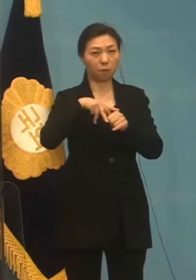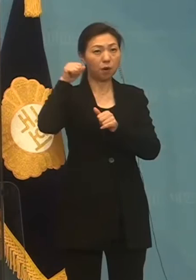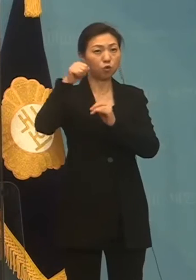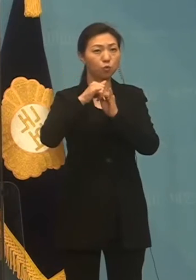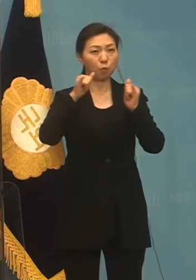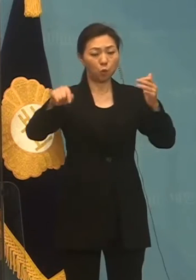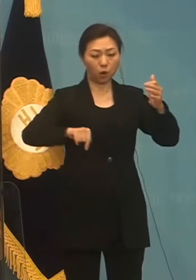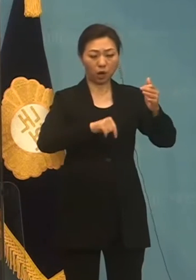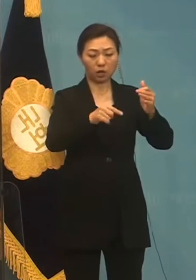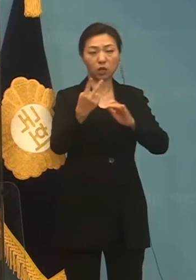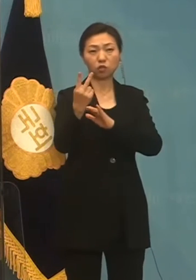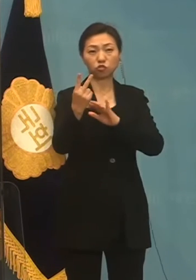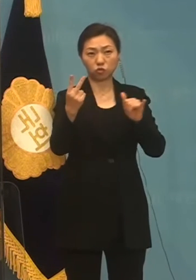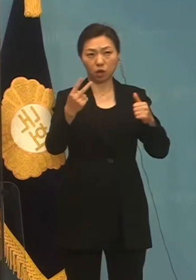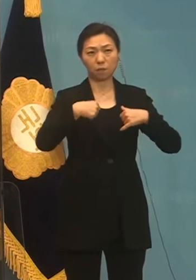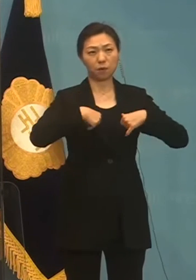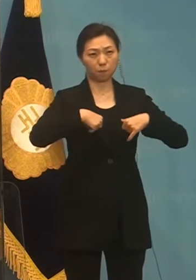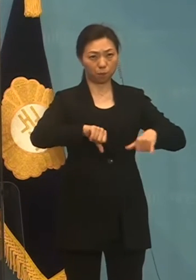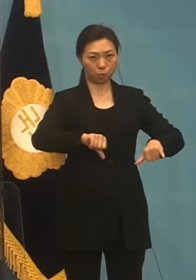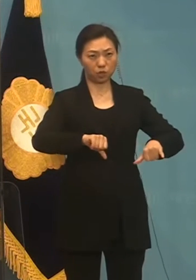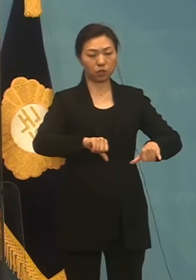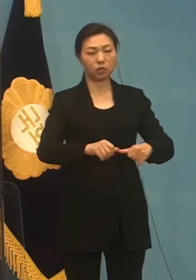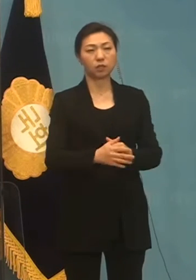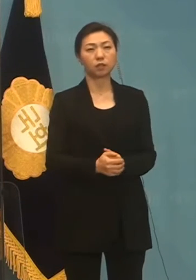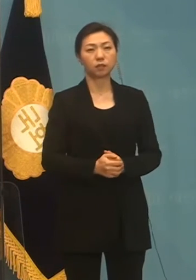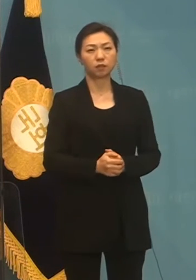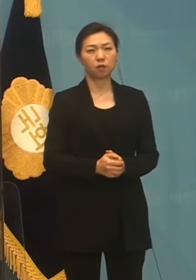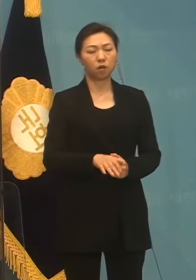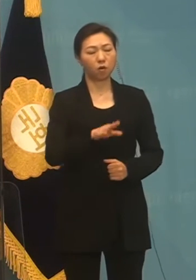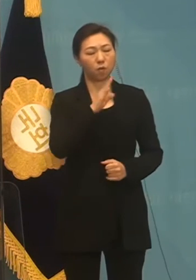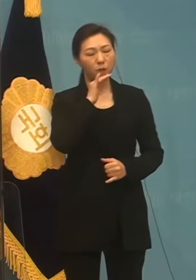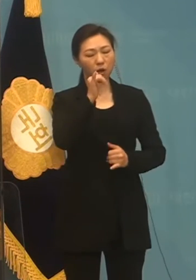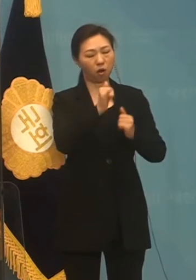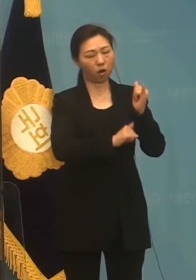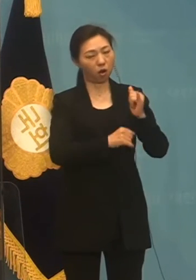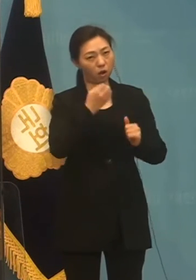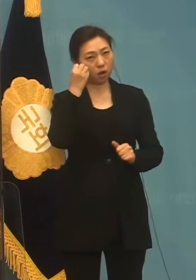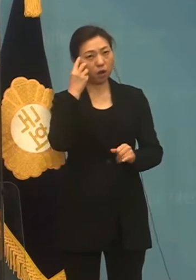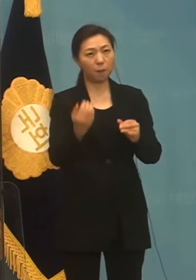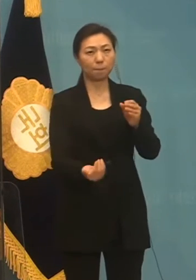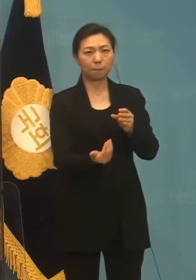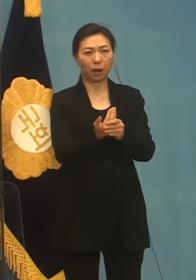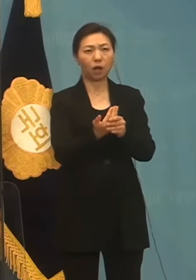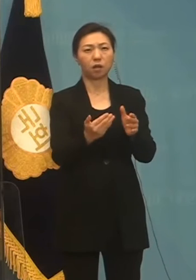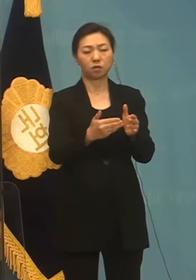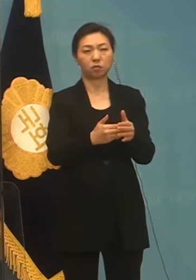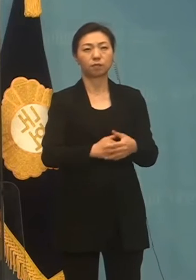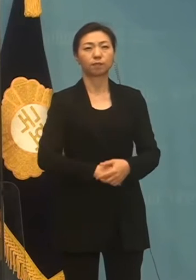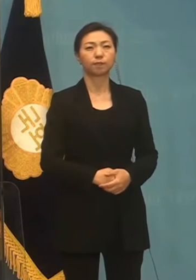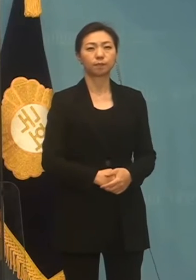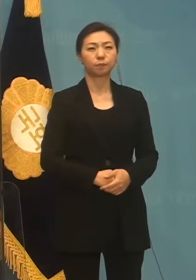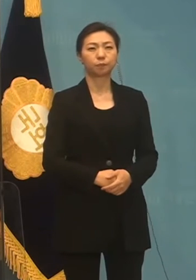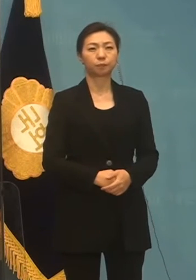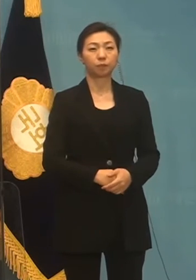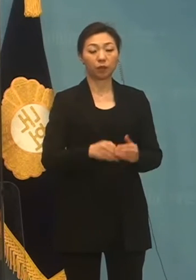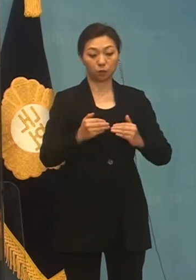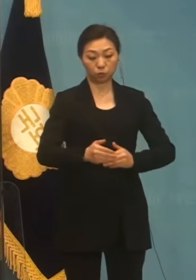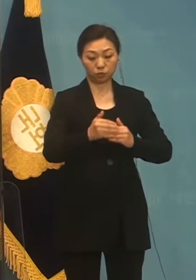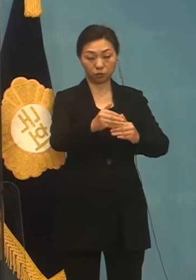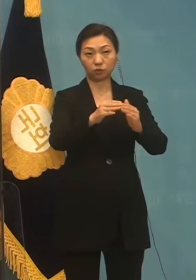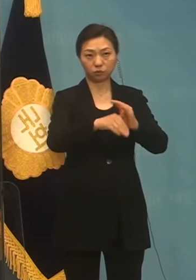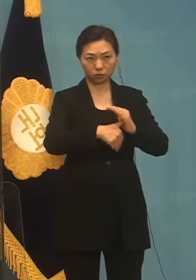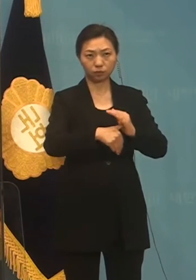2명의 후보자가 자진 사퇴하는 초유의 사태가 발생했다. 이 과정에서